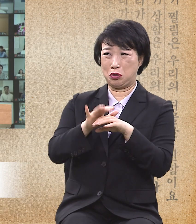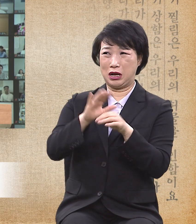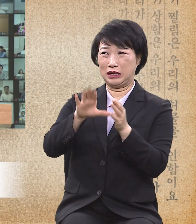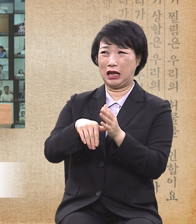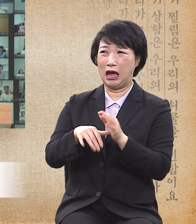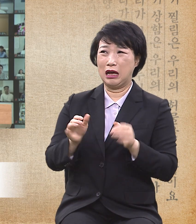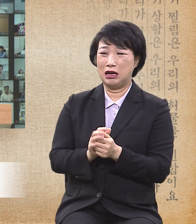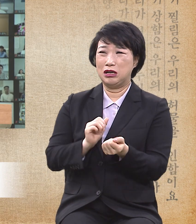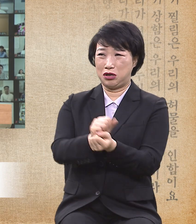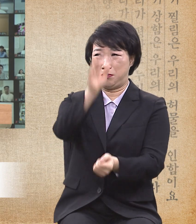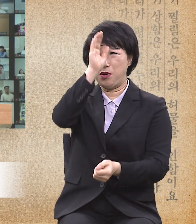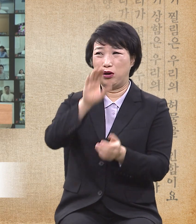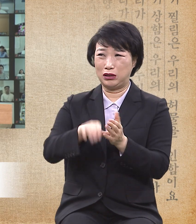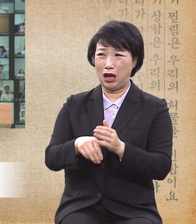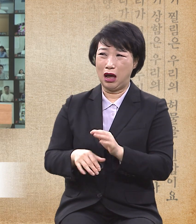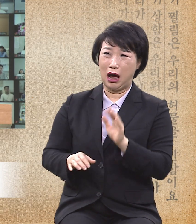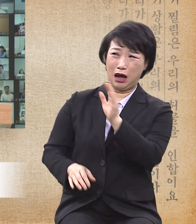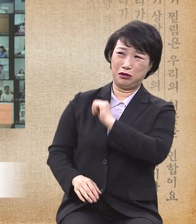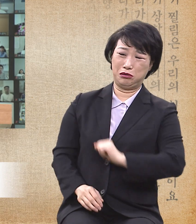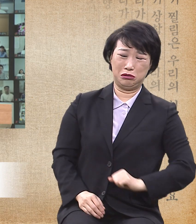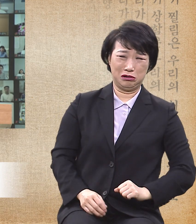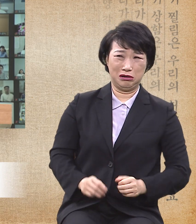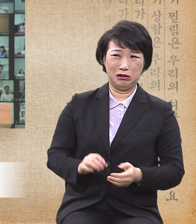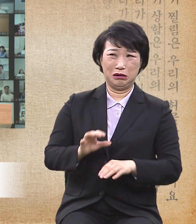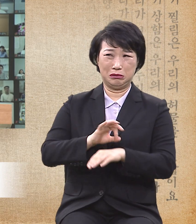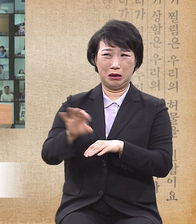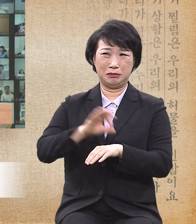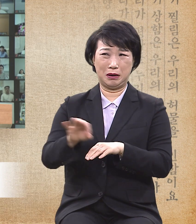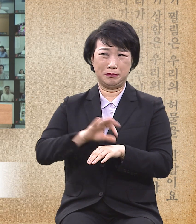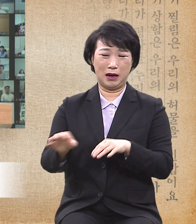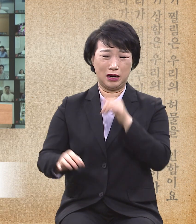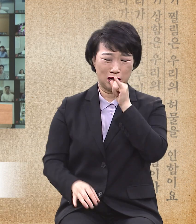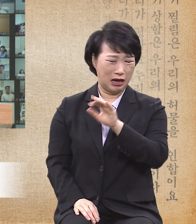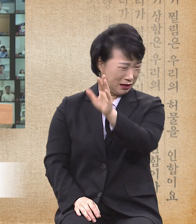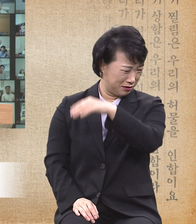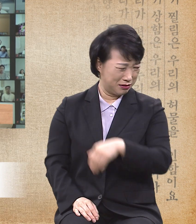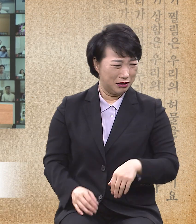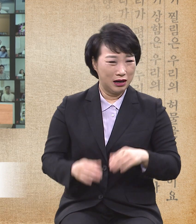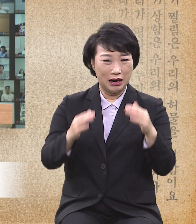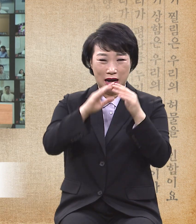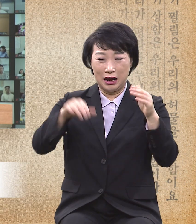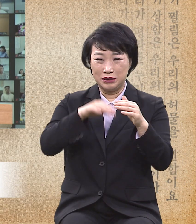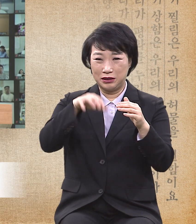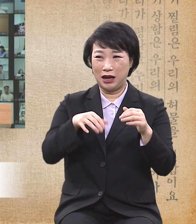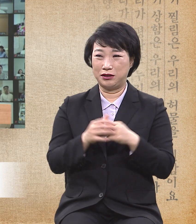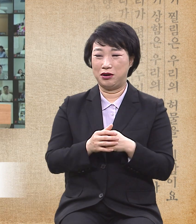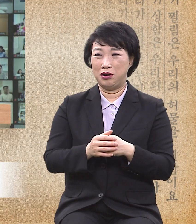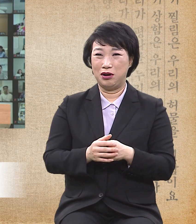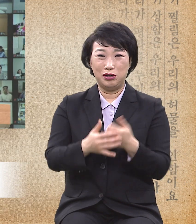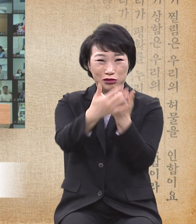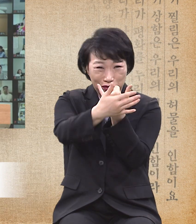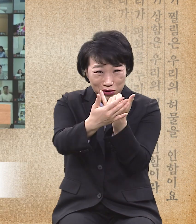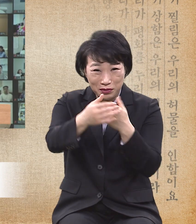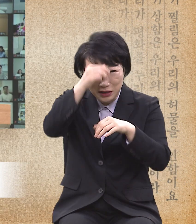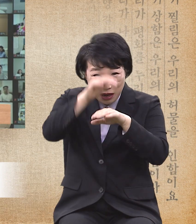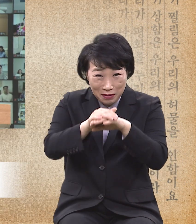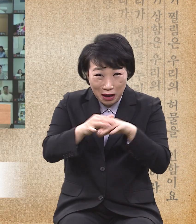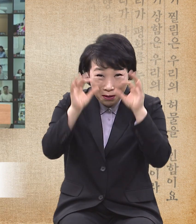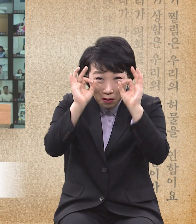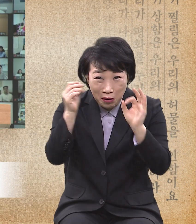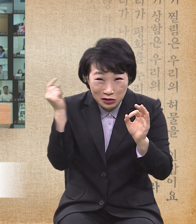감염 시대에, 그냥, 대충. 아, 집에서 그래도, 유튜브라도